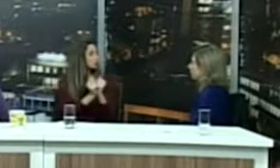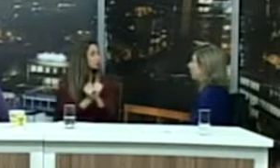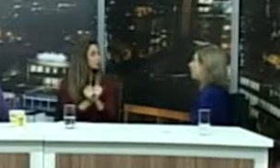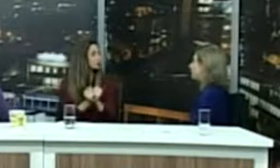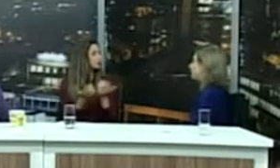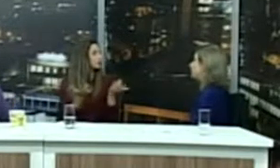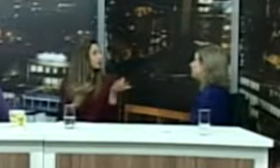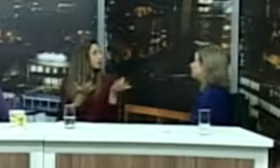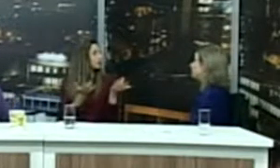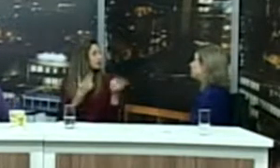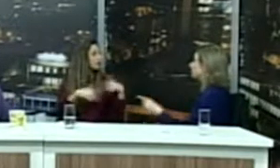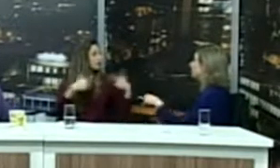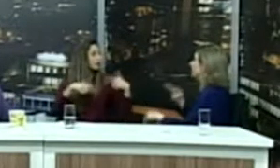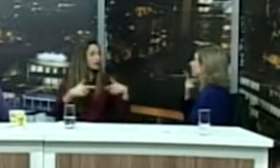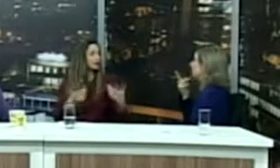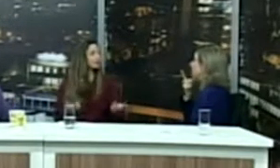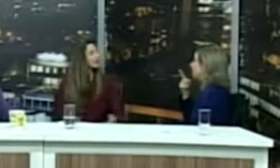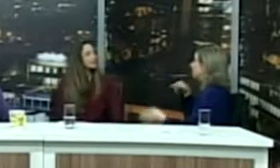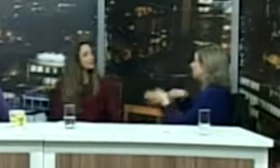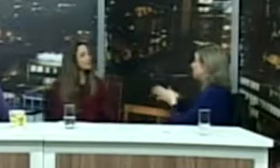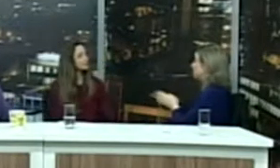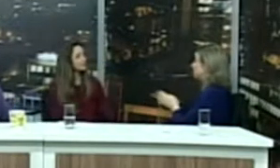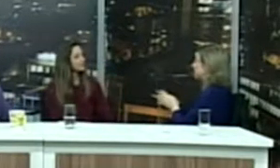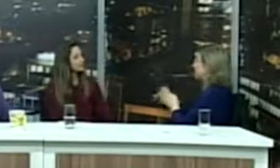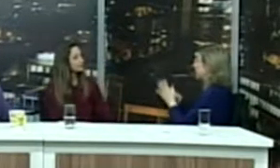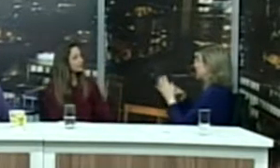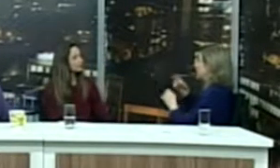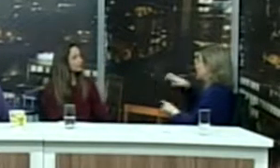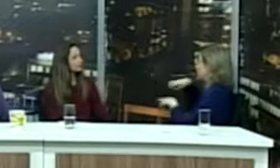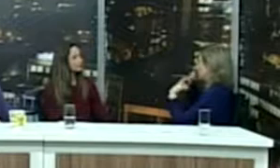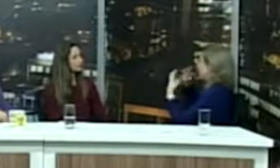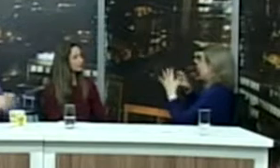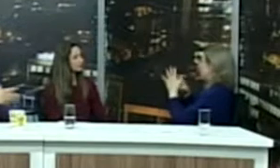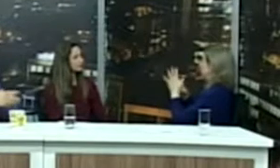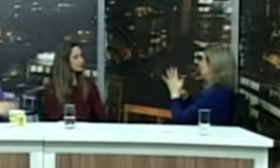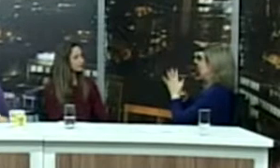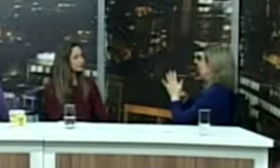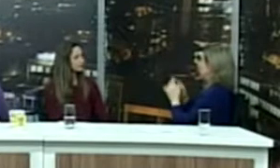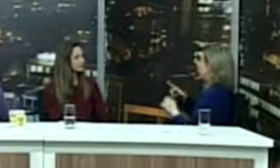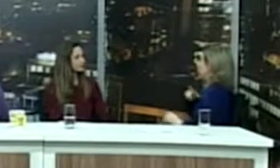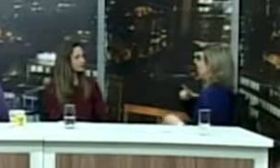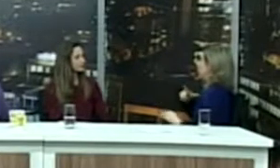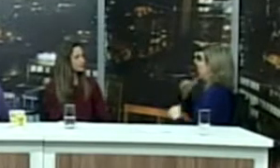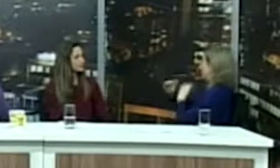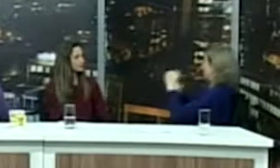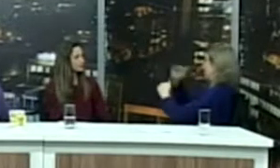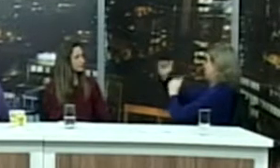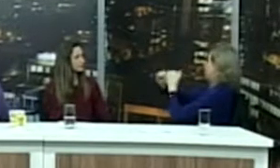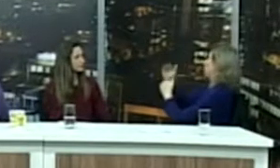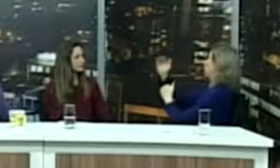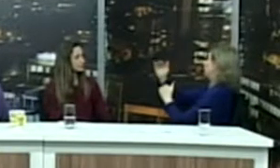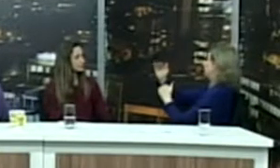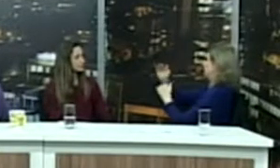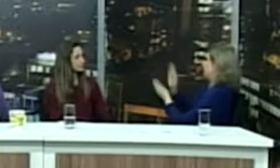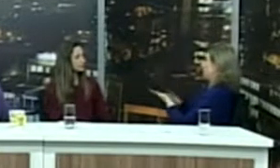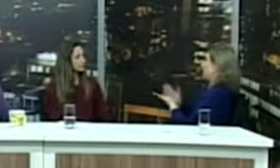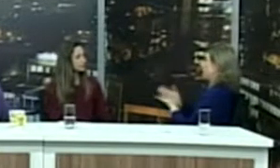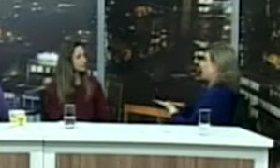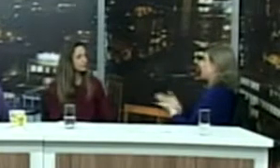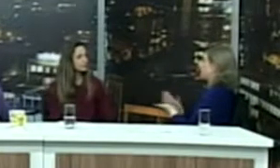A família não pode ir junto. Ele está falando e perguntando se tu percebe que nos bancos tem evoluído um intérprete.